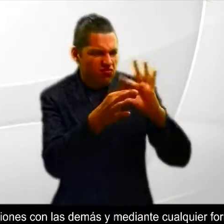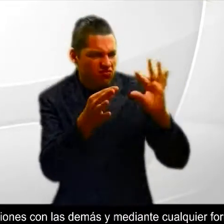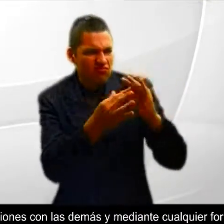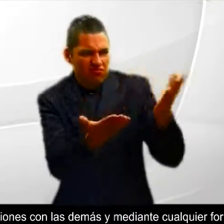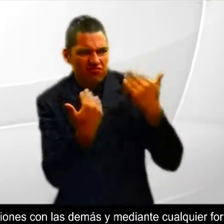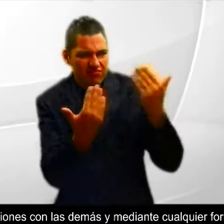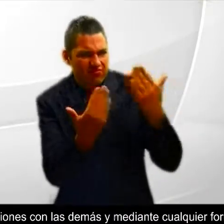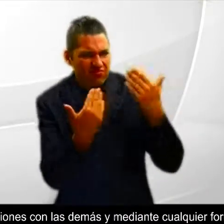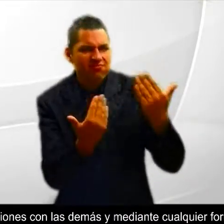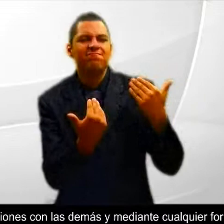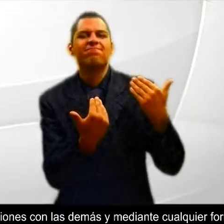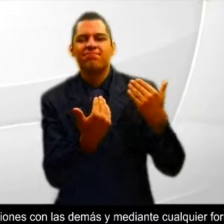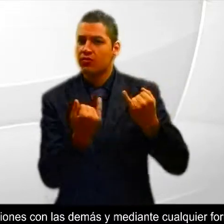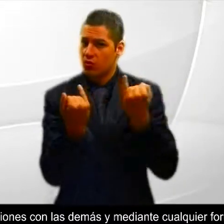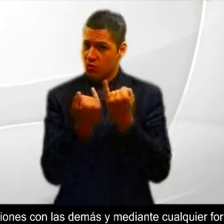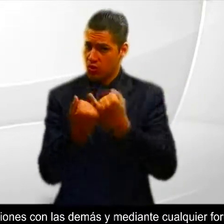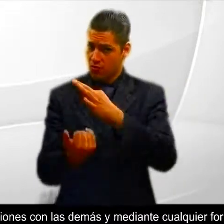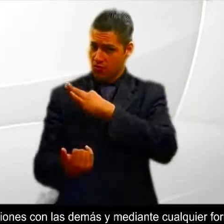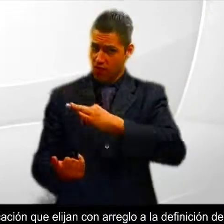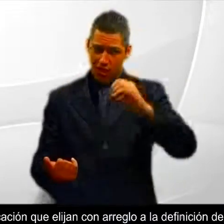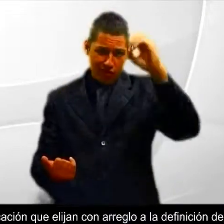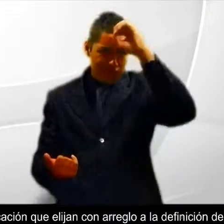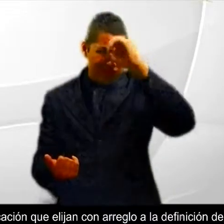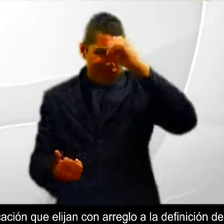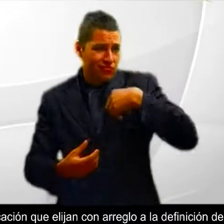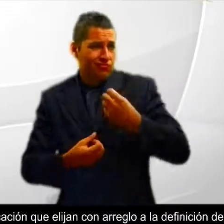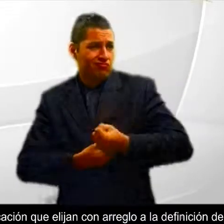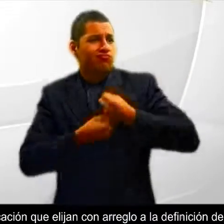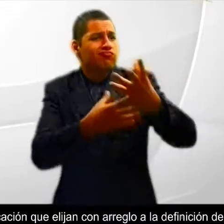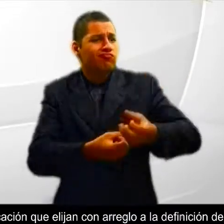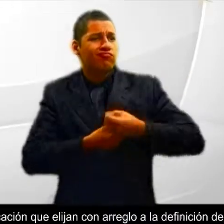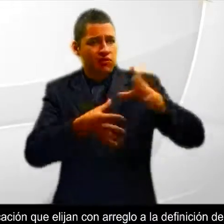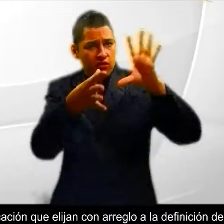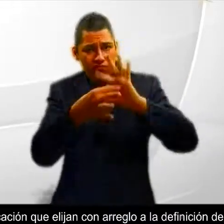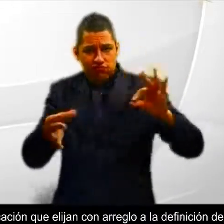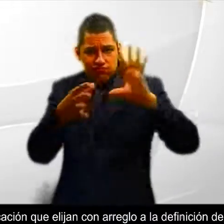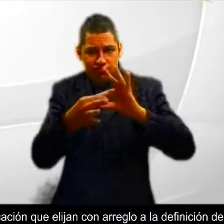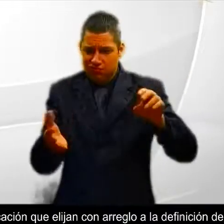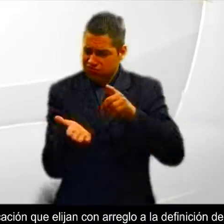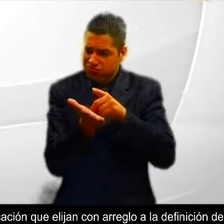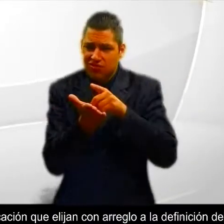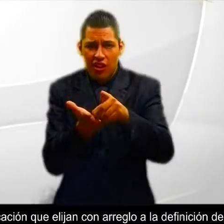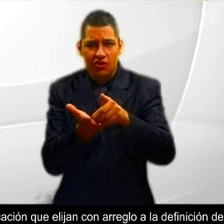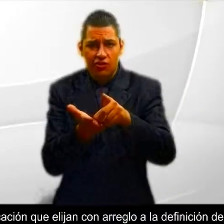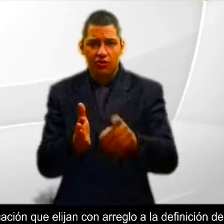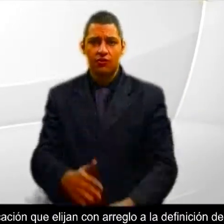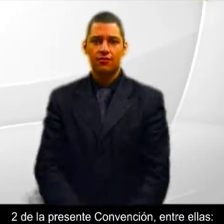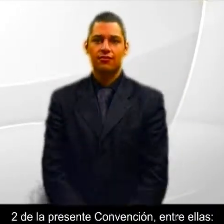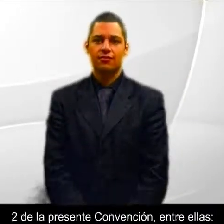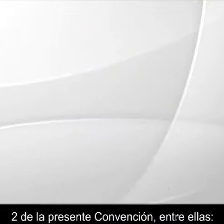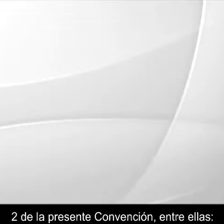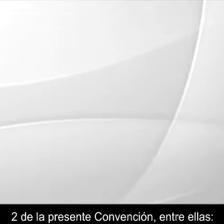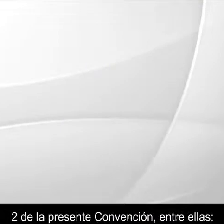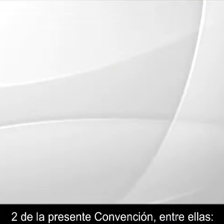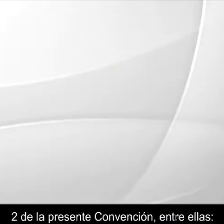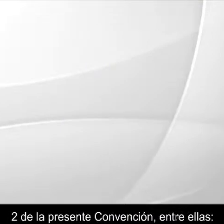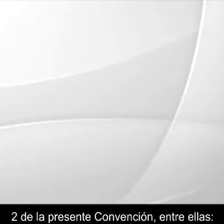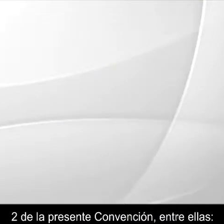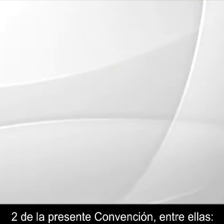con las demás y mediante cualquier forma de comunicación que elijan con arreglo a la definición del artículo 2 de la presente convención